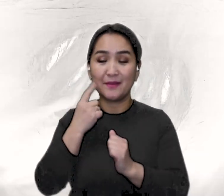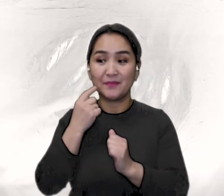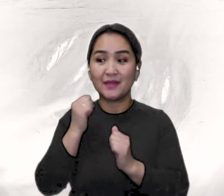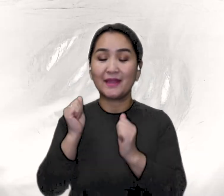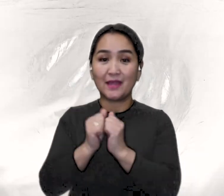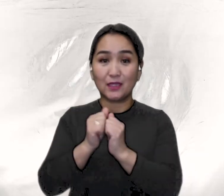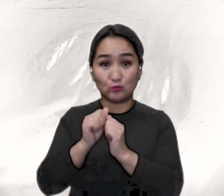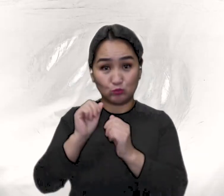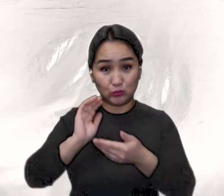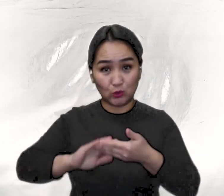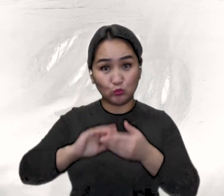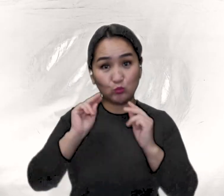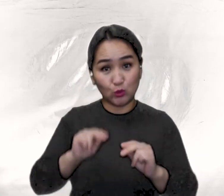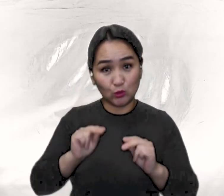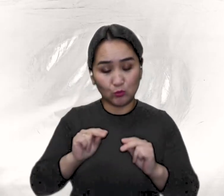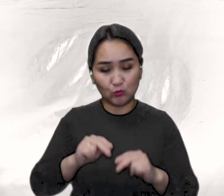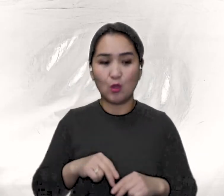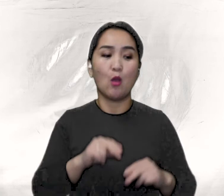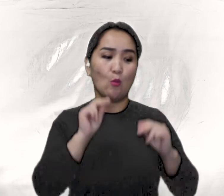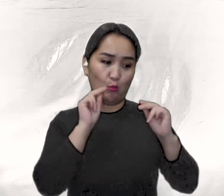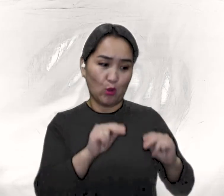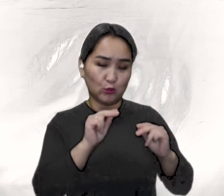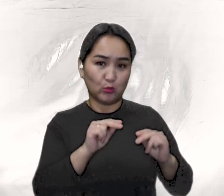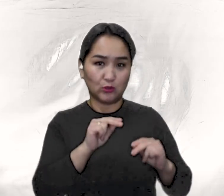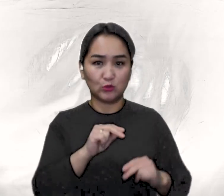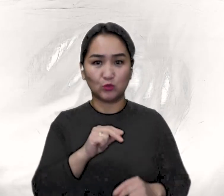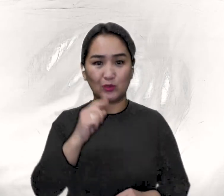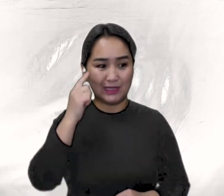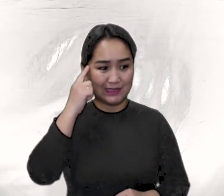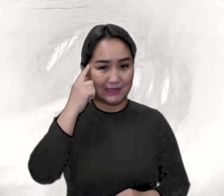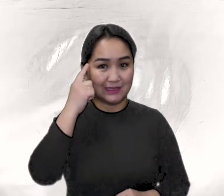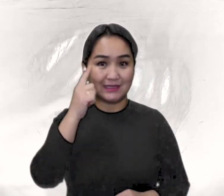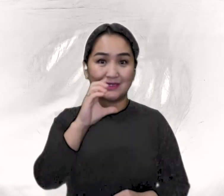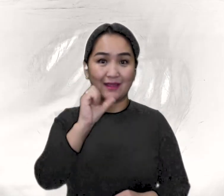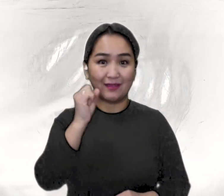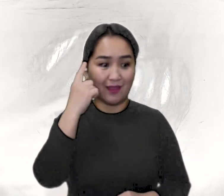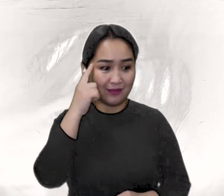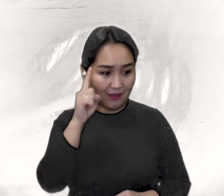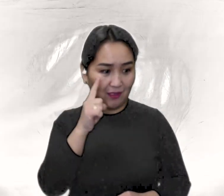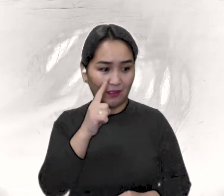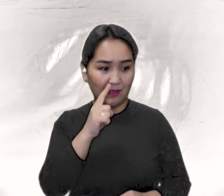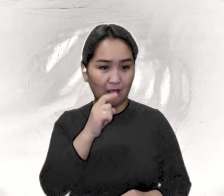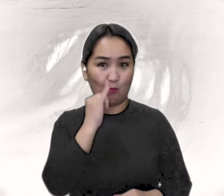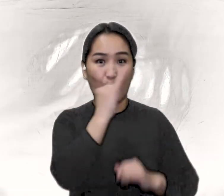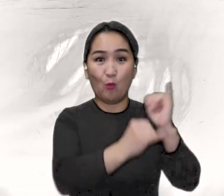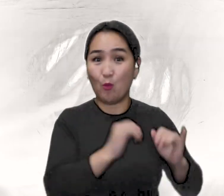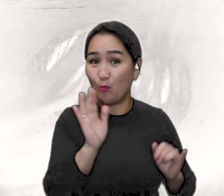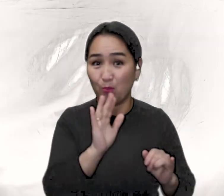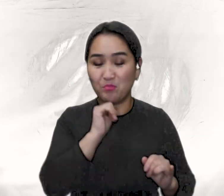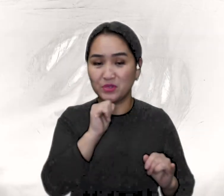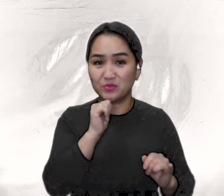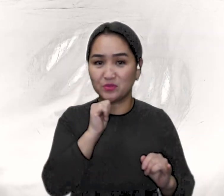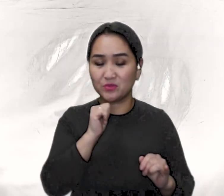тийм санаатай орлогоод хэлж байгаа юм шилдэ яг зүгээр санаандгүй тэгээд хэлэхэд тэр хүн чинь хиймийн трансферийг мэдсэрэж яач